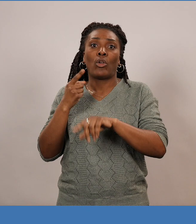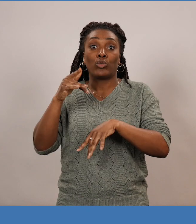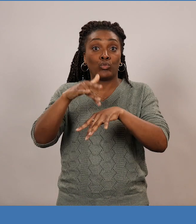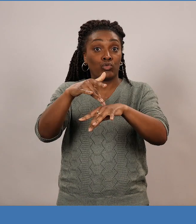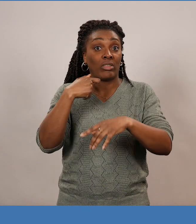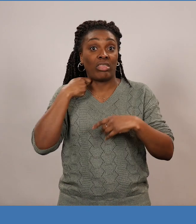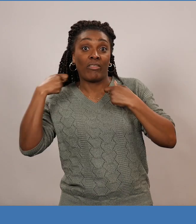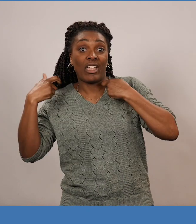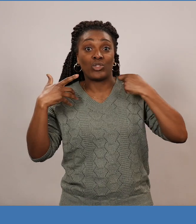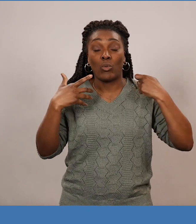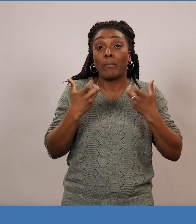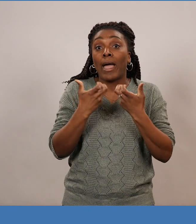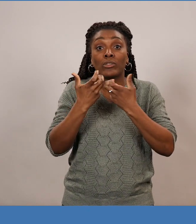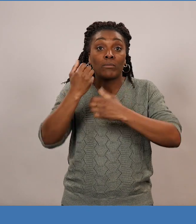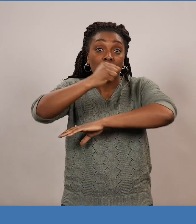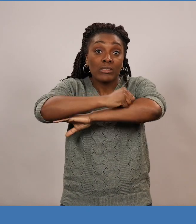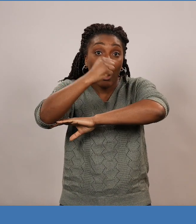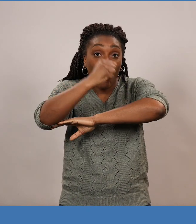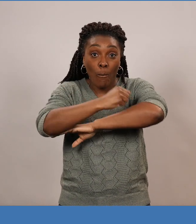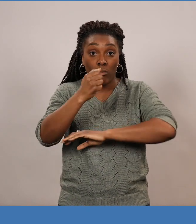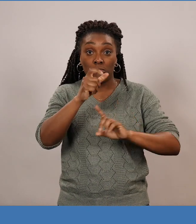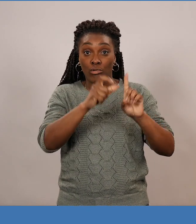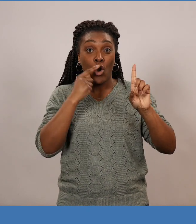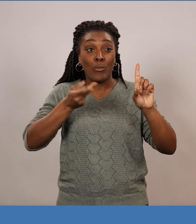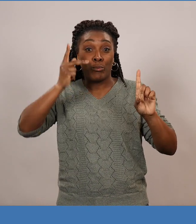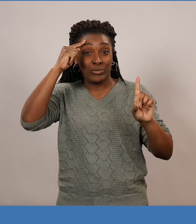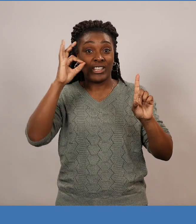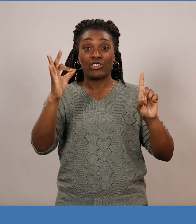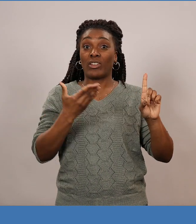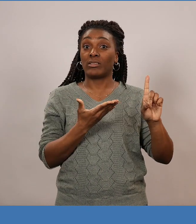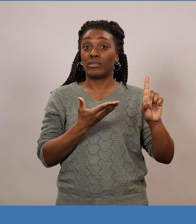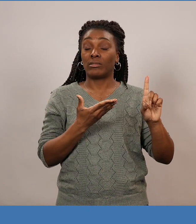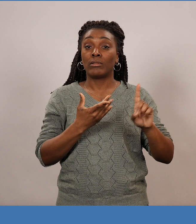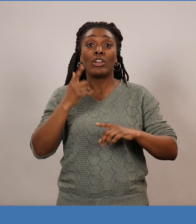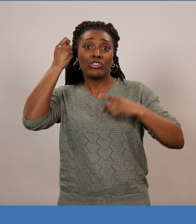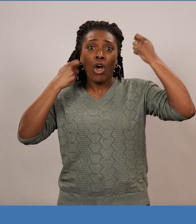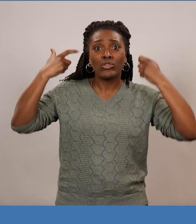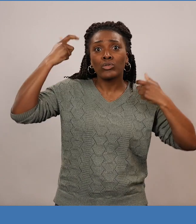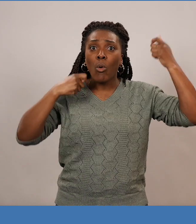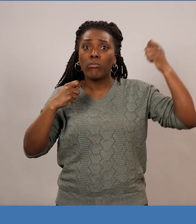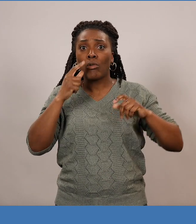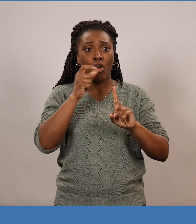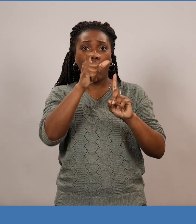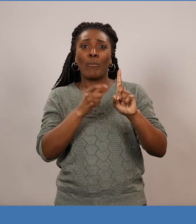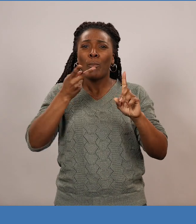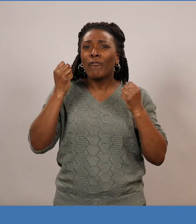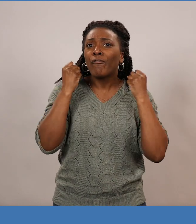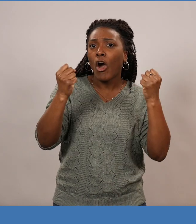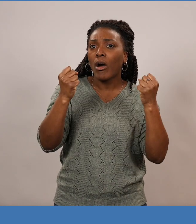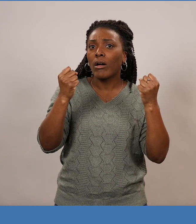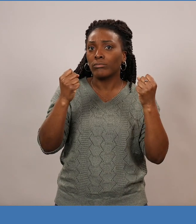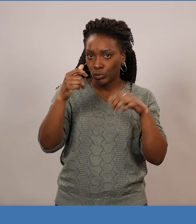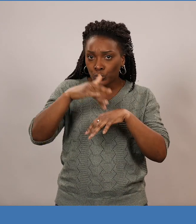tentés. Salomon, l'homme le plus sage de la Bible, a été tenté. Samson, l'homme le plus fort de la Bible, a été